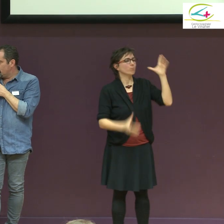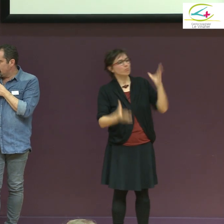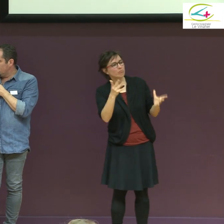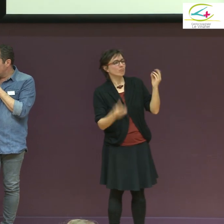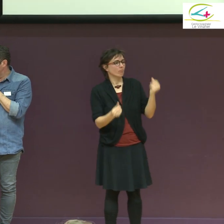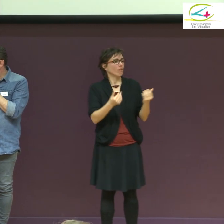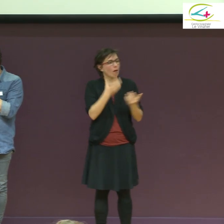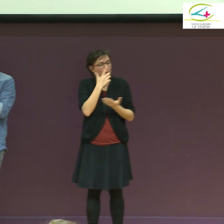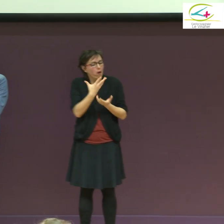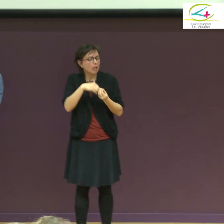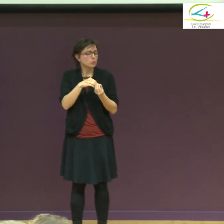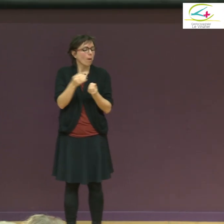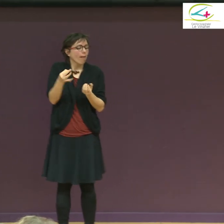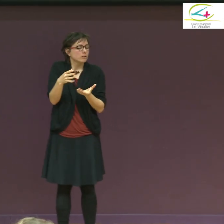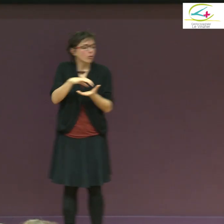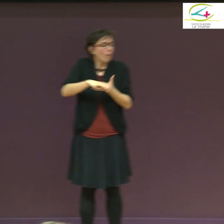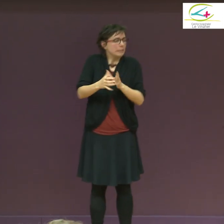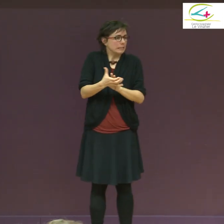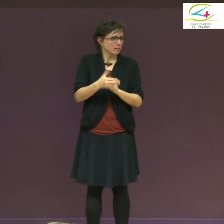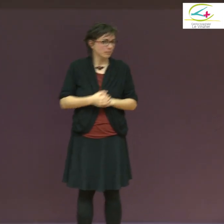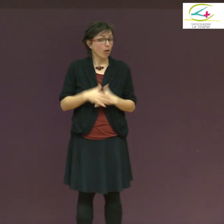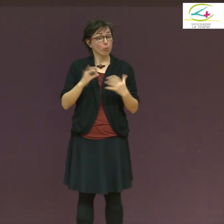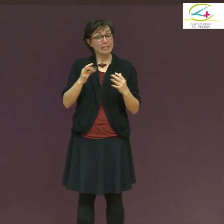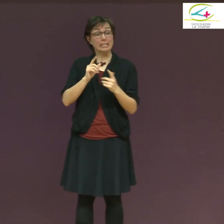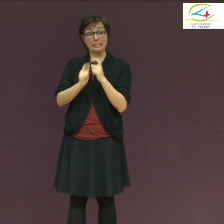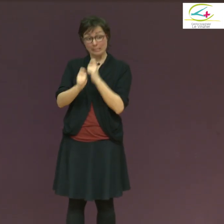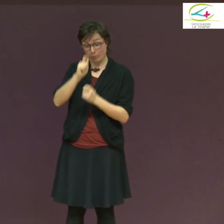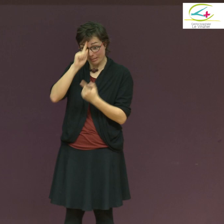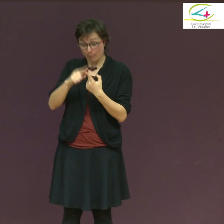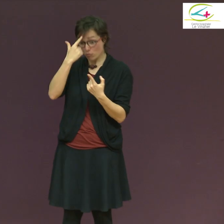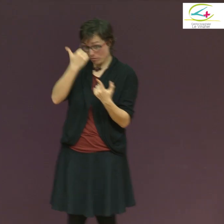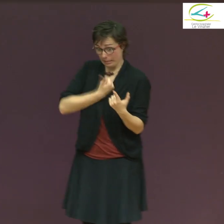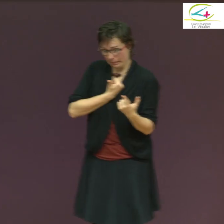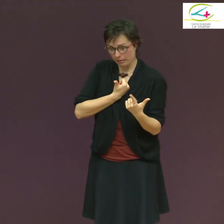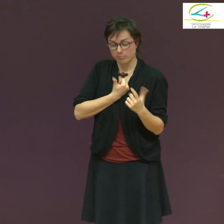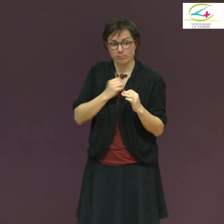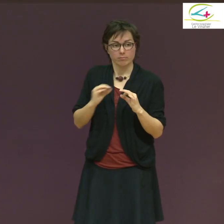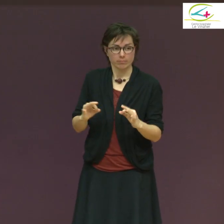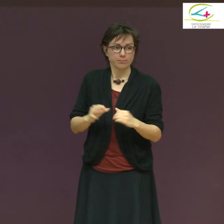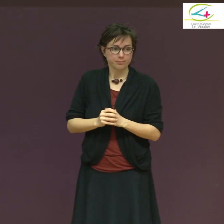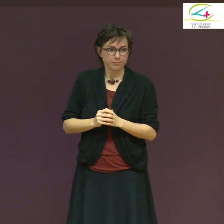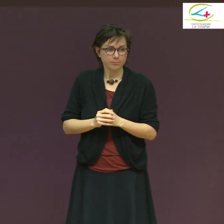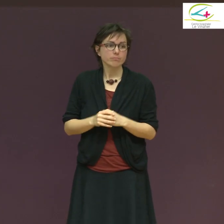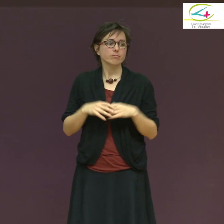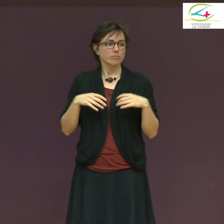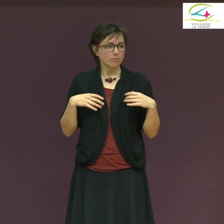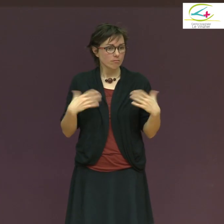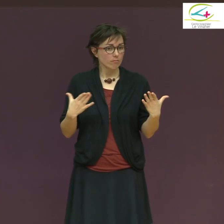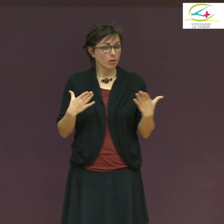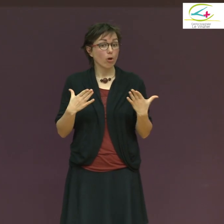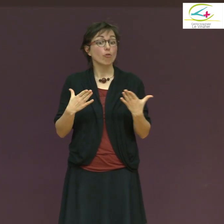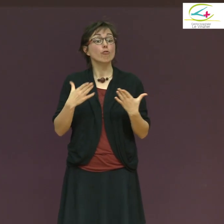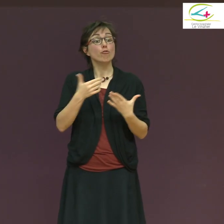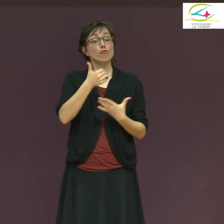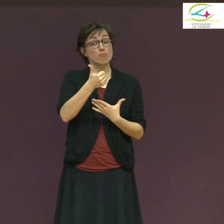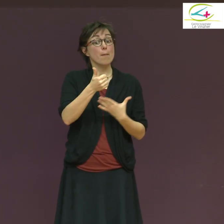On va compliquer un peu les choses. Effectivement, on parlait de suicide. Ce qui est extraordinaire, en fait, c'est que vous pouvez même être thérapeutique.